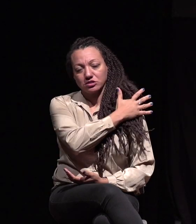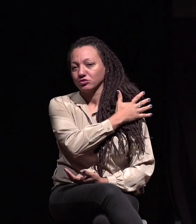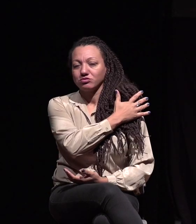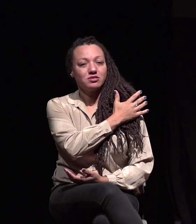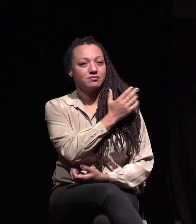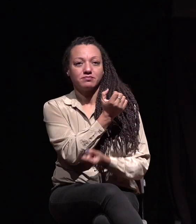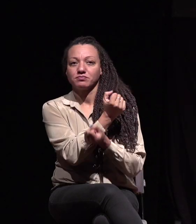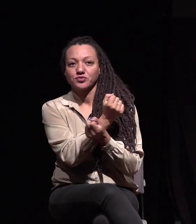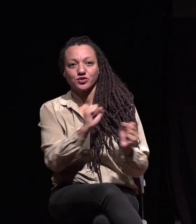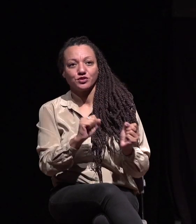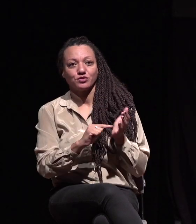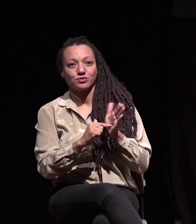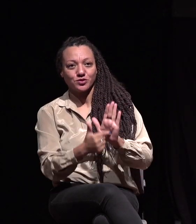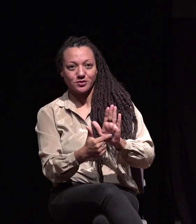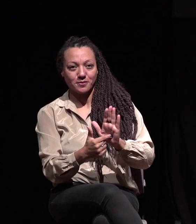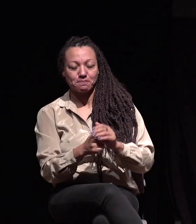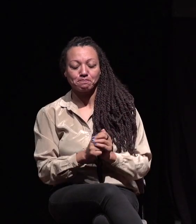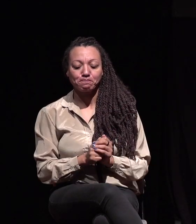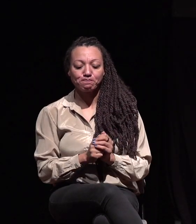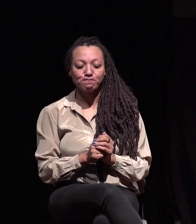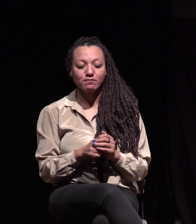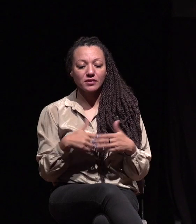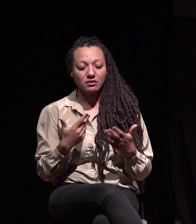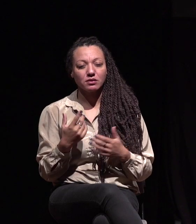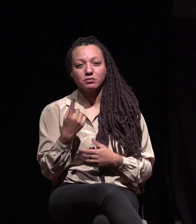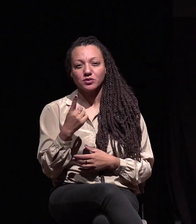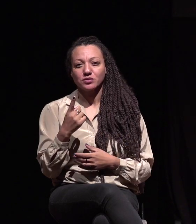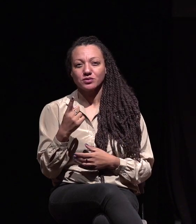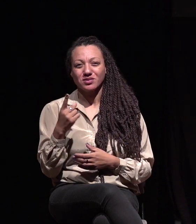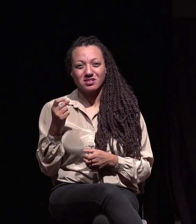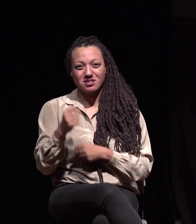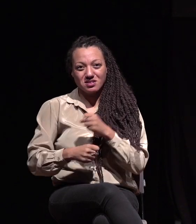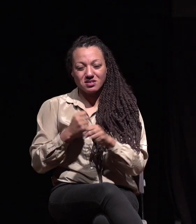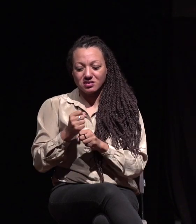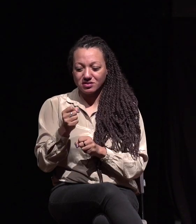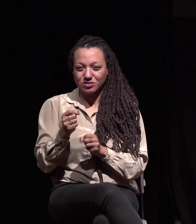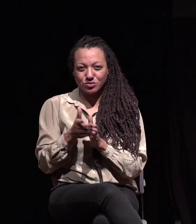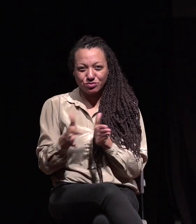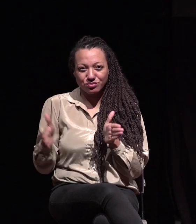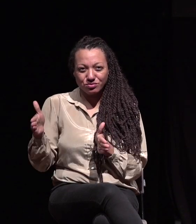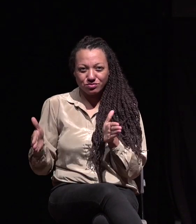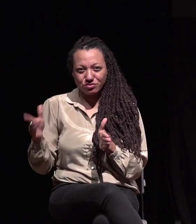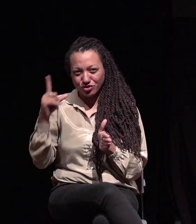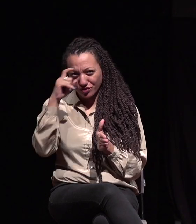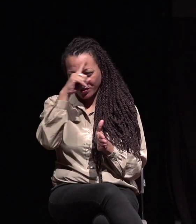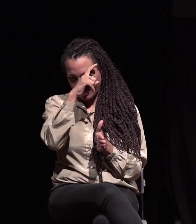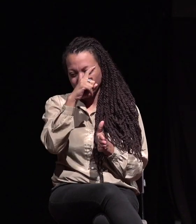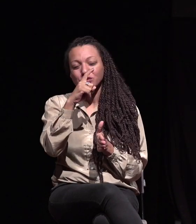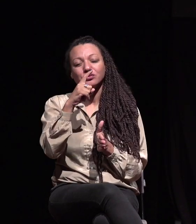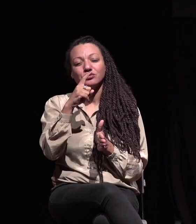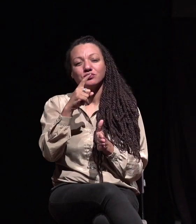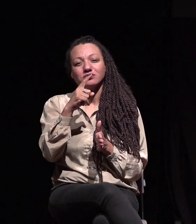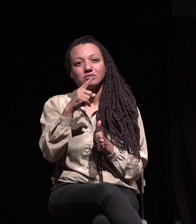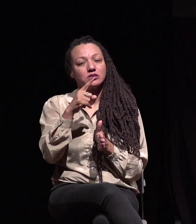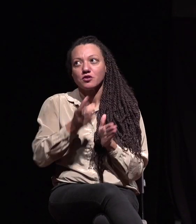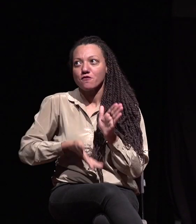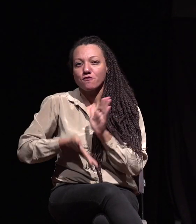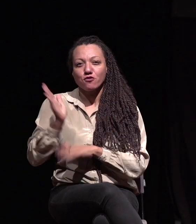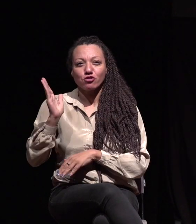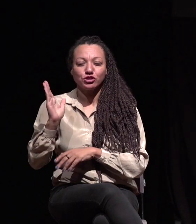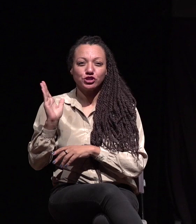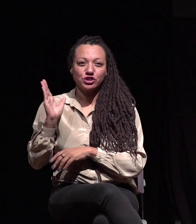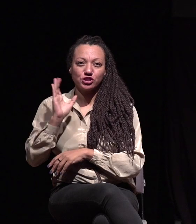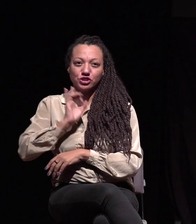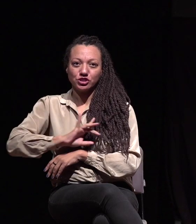muito bonita durante a ditadura, durante os anos duros que ele viveu, inclusive, no exílio, quando foi ao Chile. Ele disse o seguinte: é